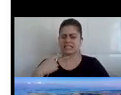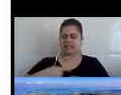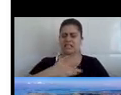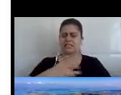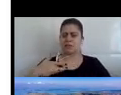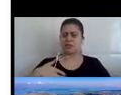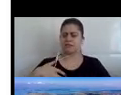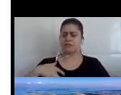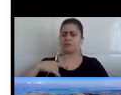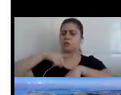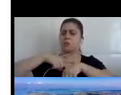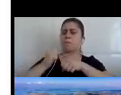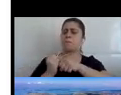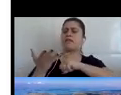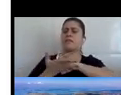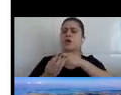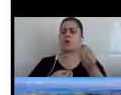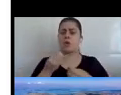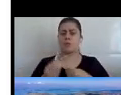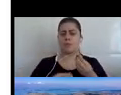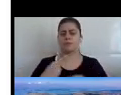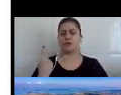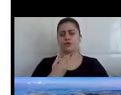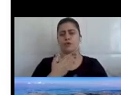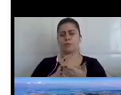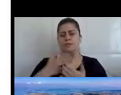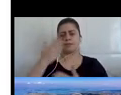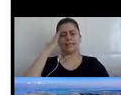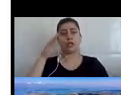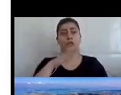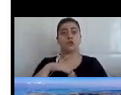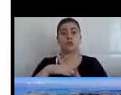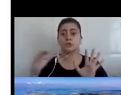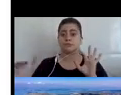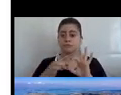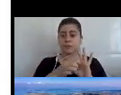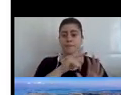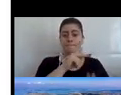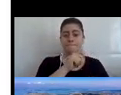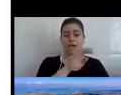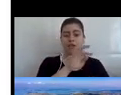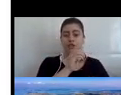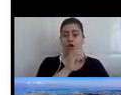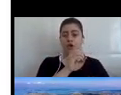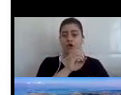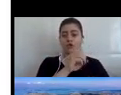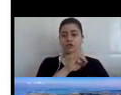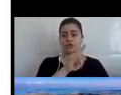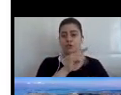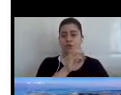entender que isso tudo está muito ligado com a questão do patógeno, ou seja, a complexidade do vírus, enfim,